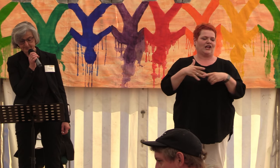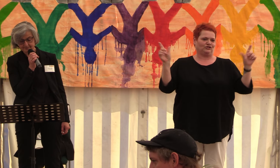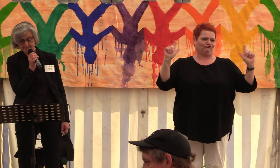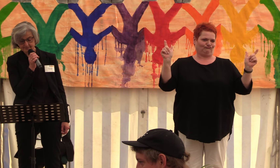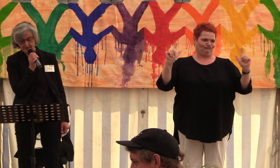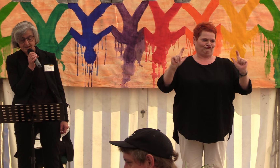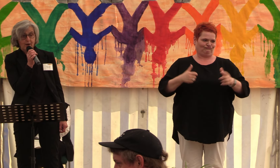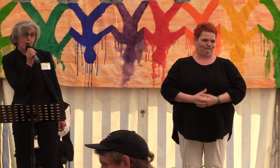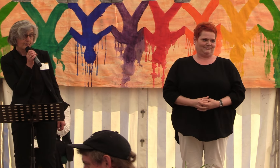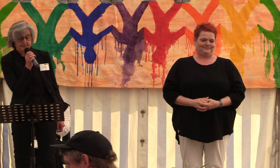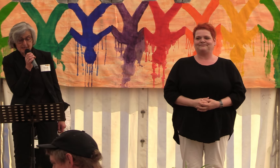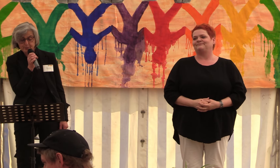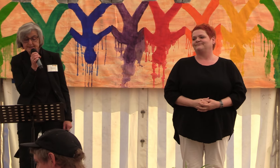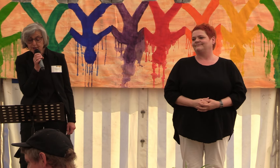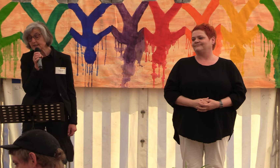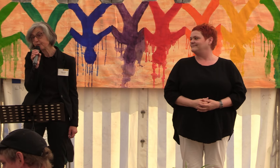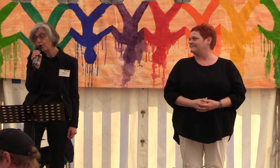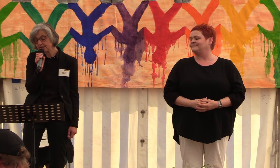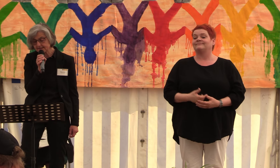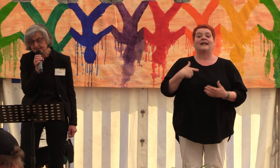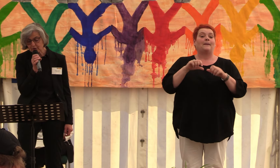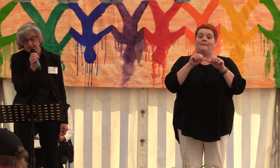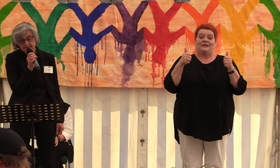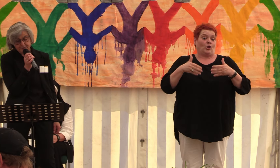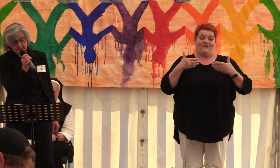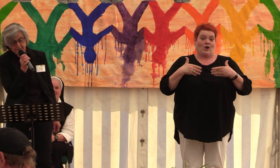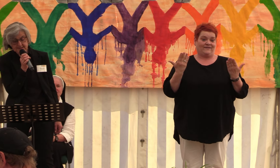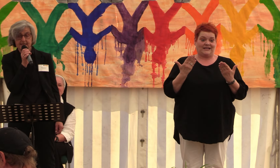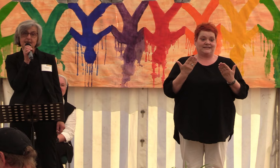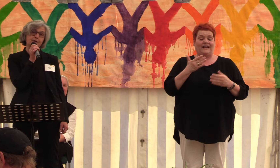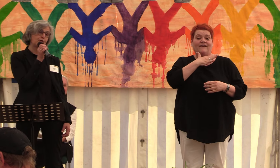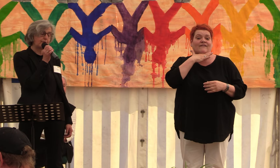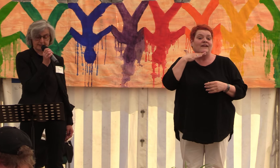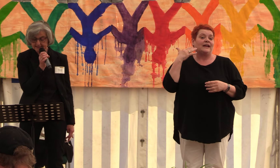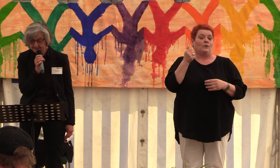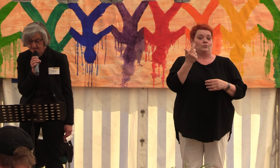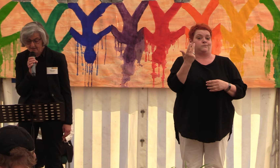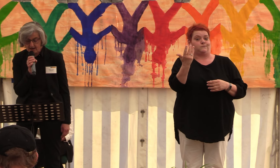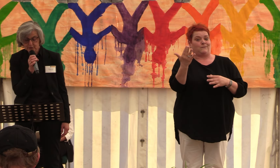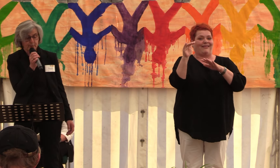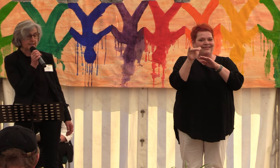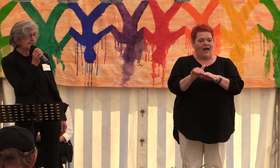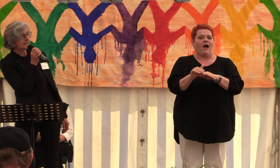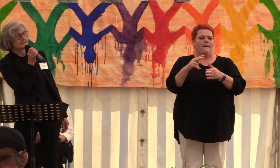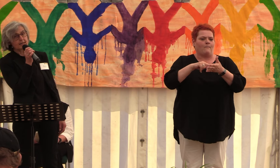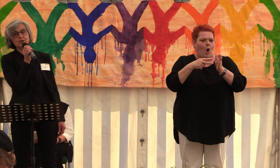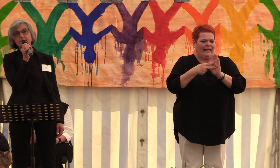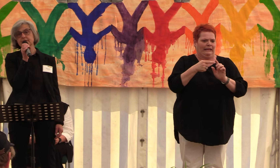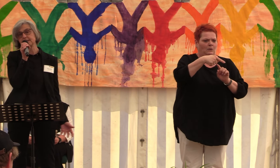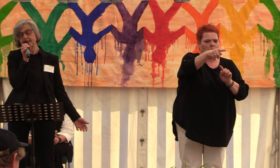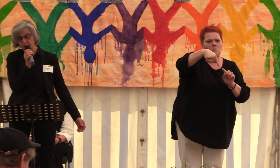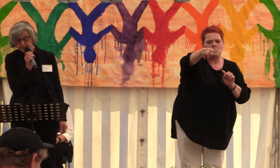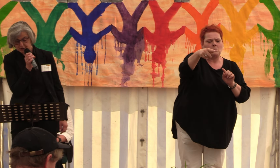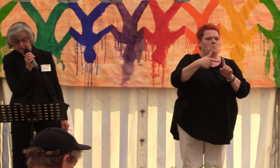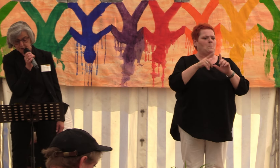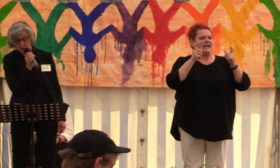feiern. Und was mich auch besonders freut, ist, dass auch ganz viele Vertreterinnen und Vertreter aus Politik, Gesellschaft,